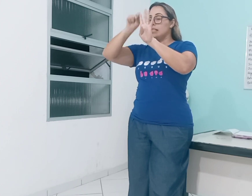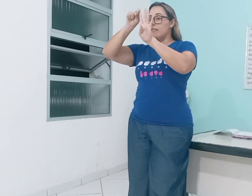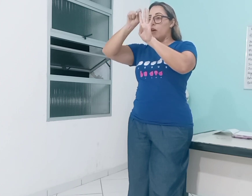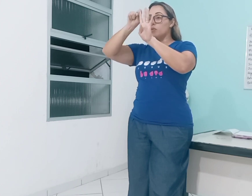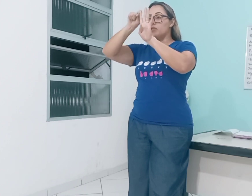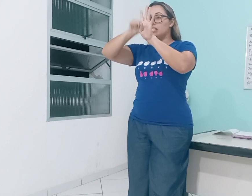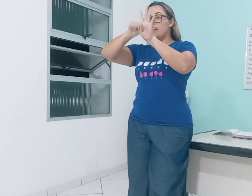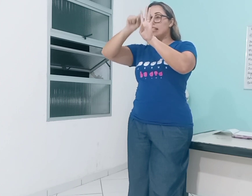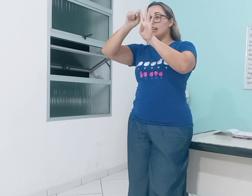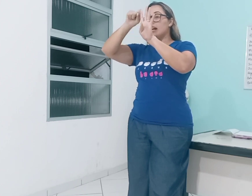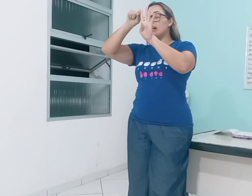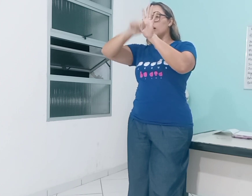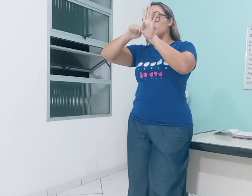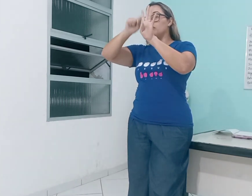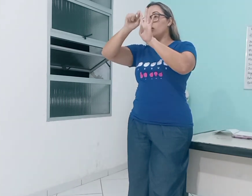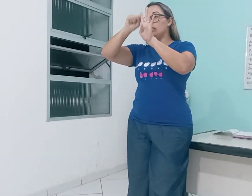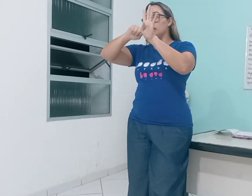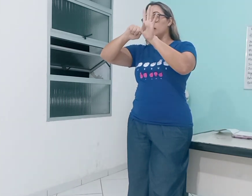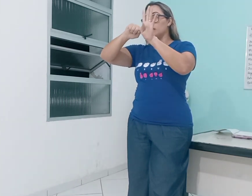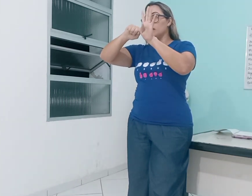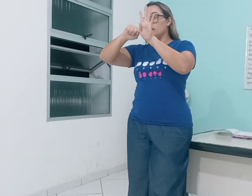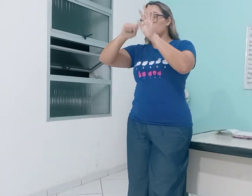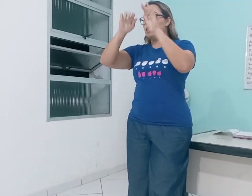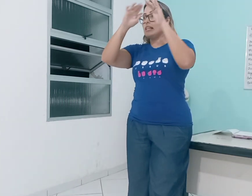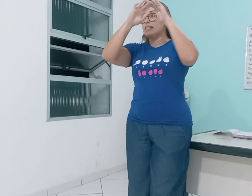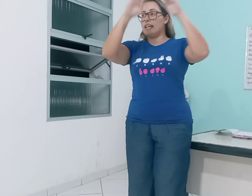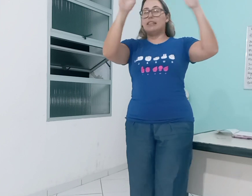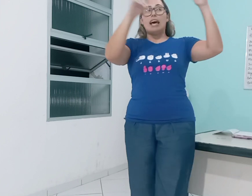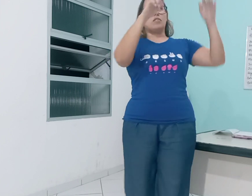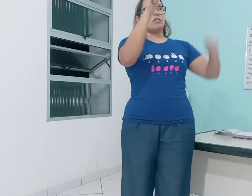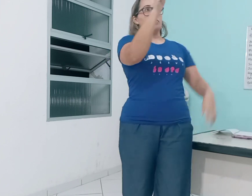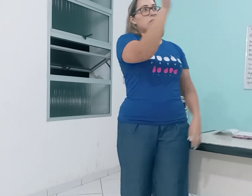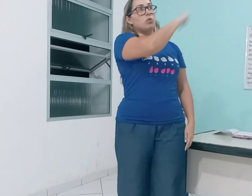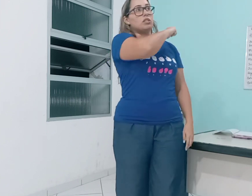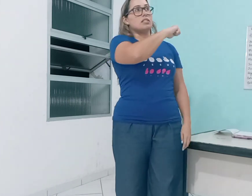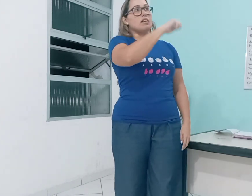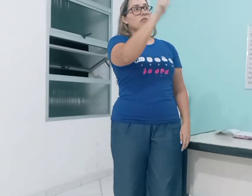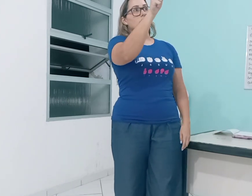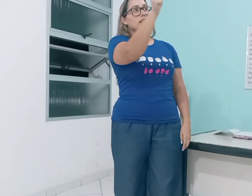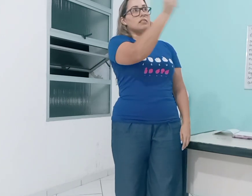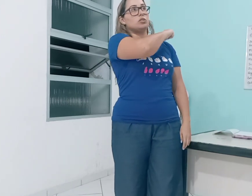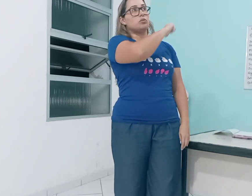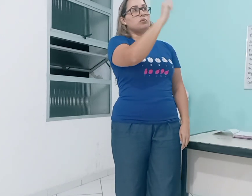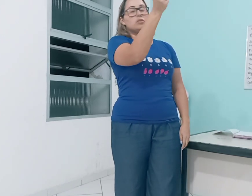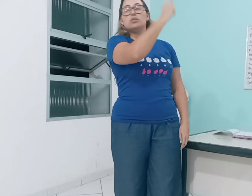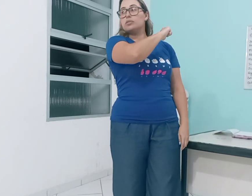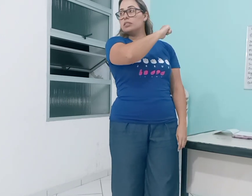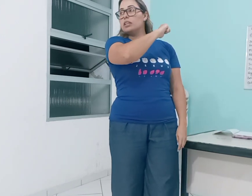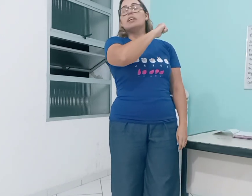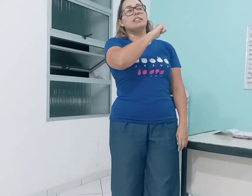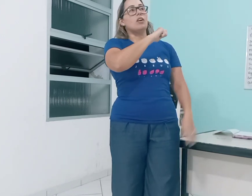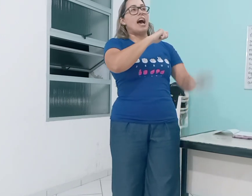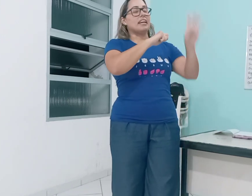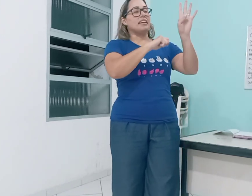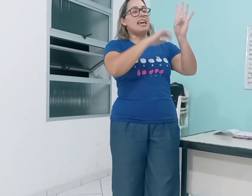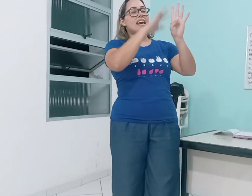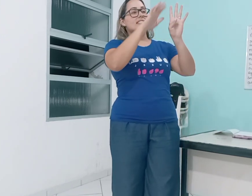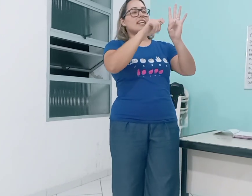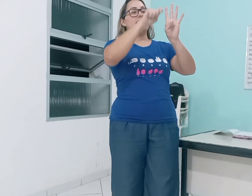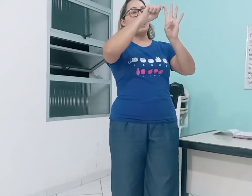É como se você estivesse arrancando a folhinha. Tem aqueles calendários que você puxa assim a folhinha? Então, aqui é essa a ideia,